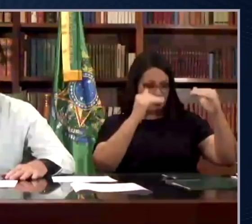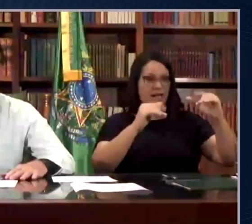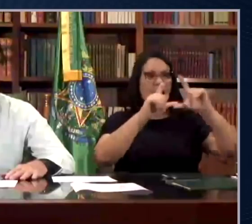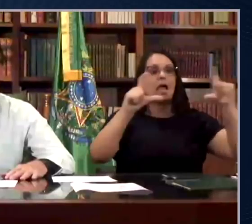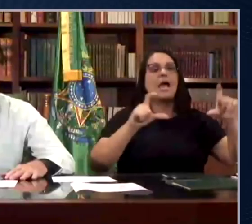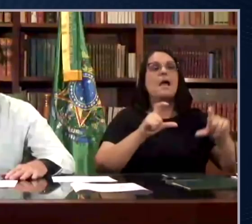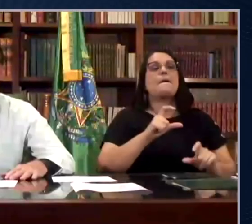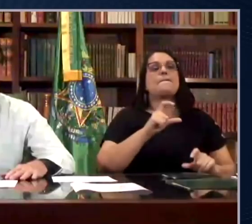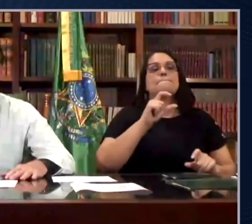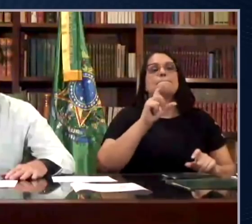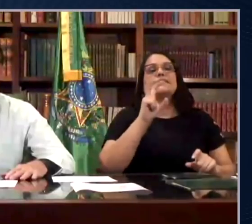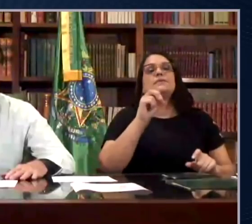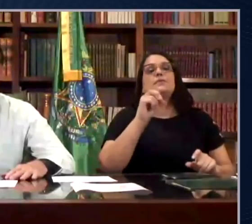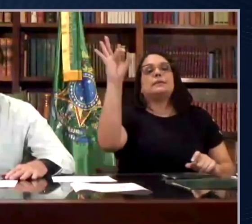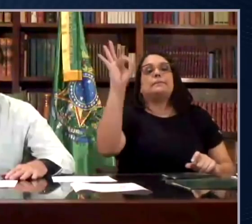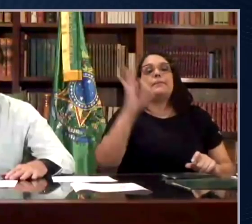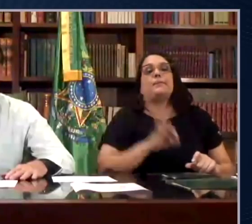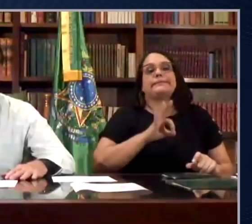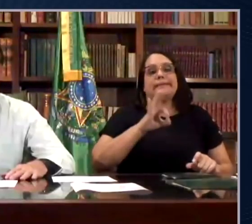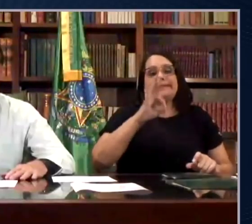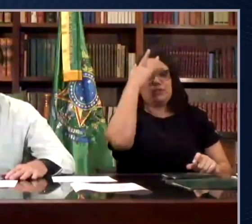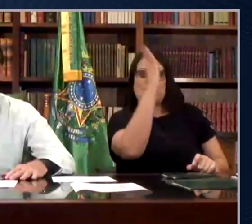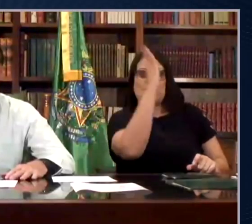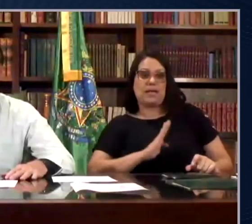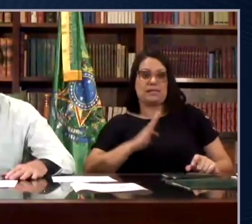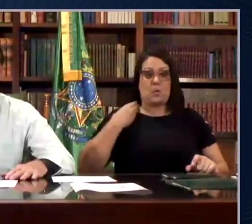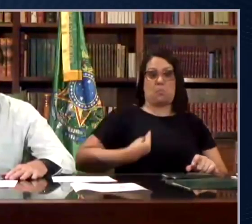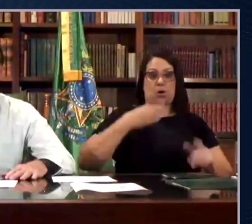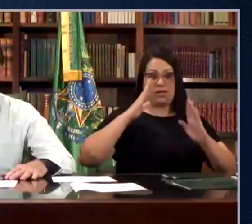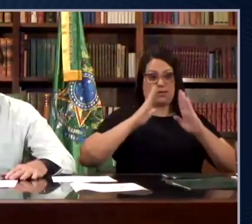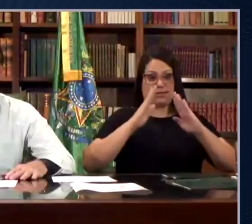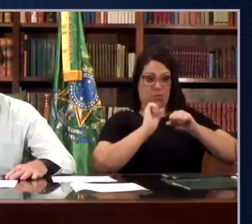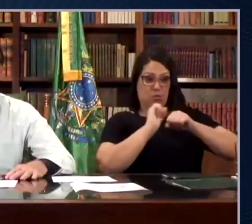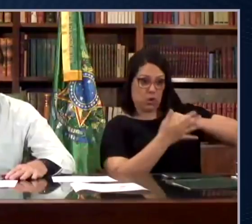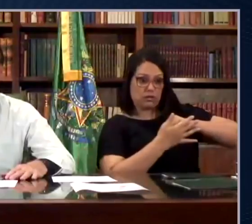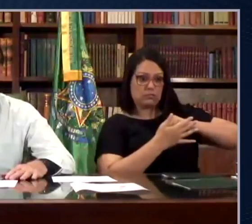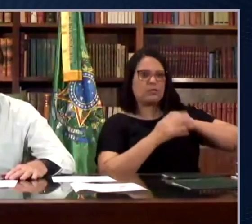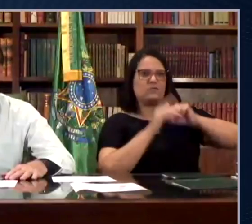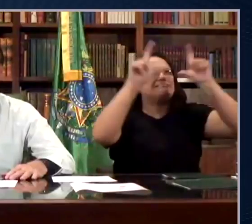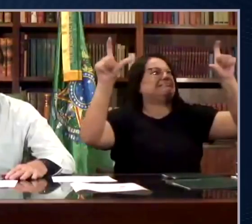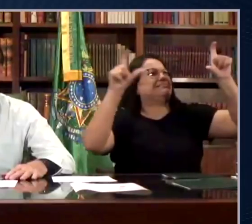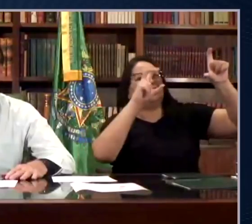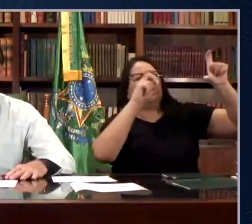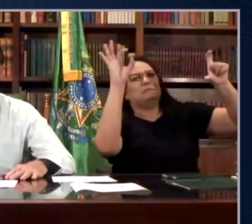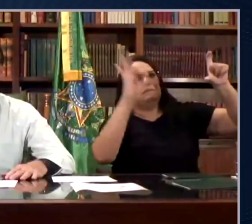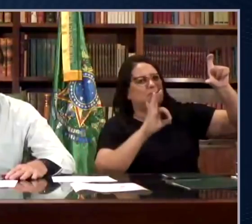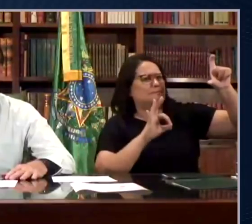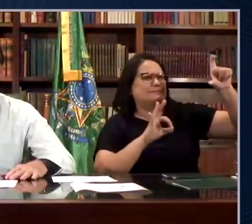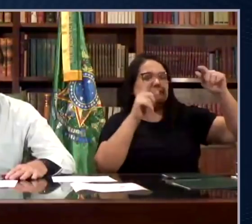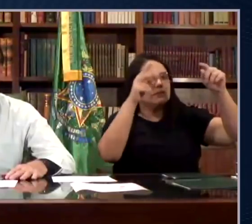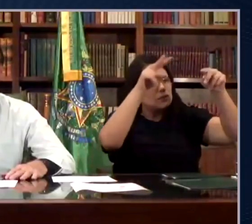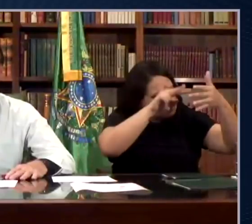cidades com coronavírus. Aí eu fui ver como é que era a notícia correta, é a seguinte: mais de